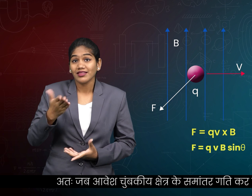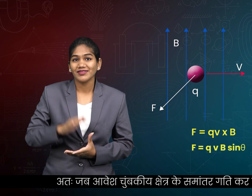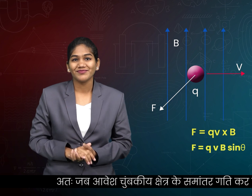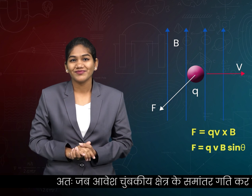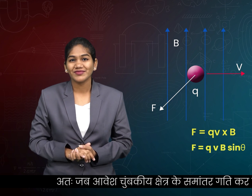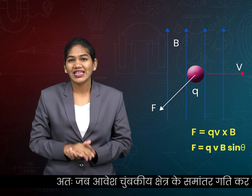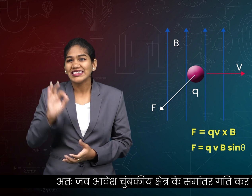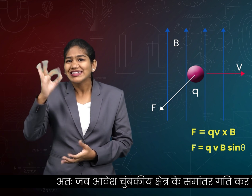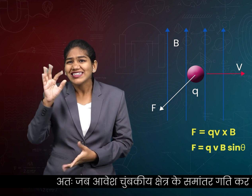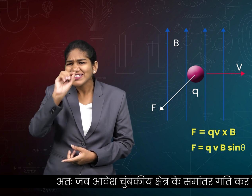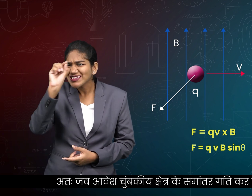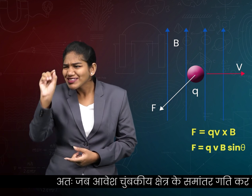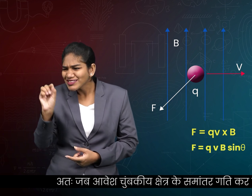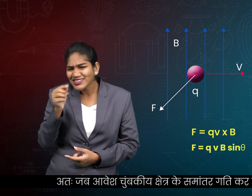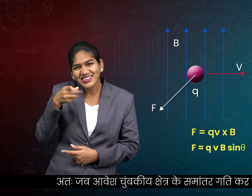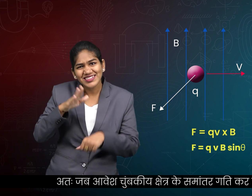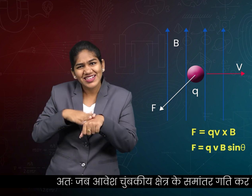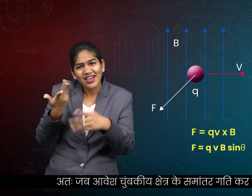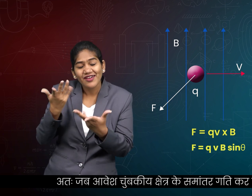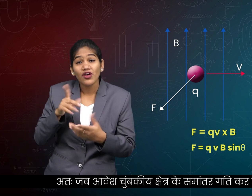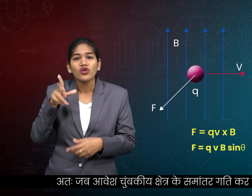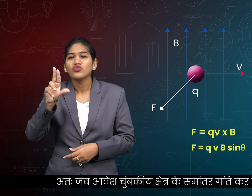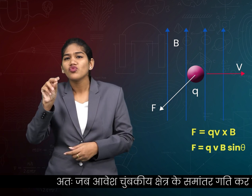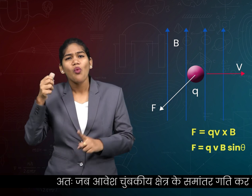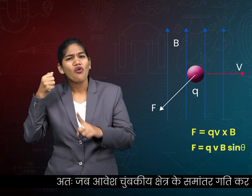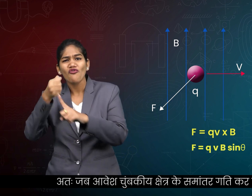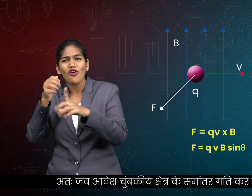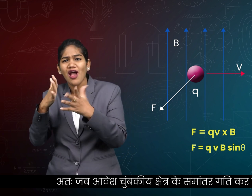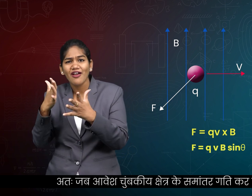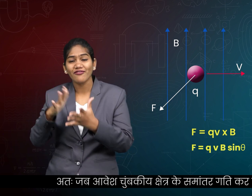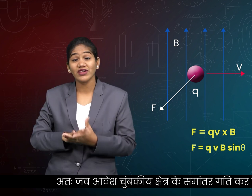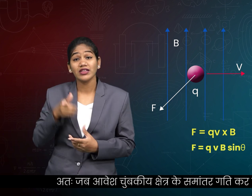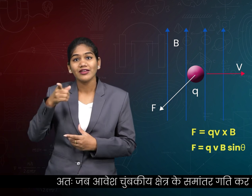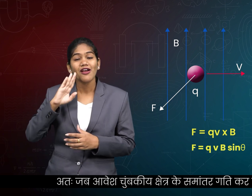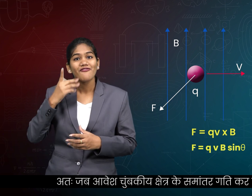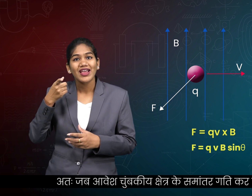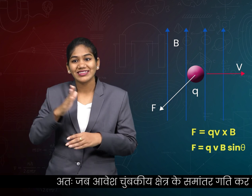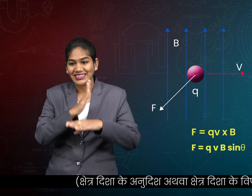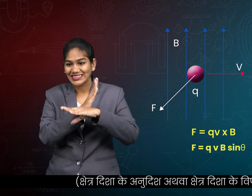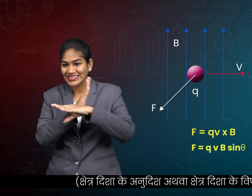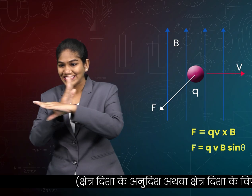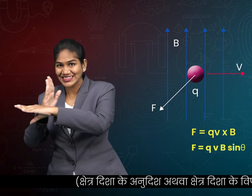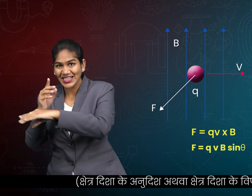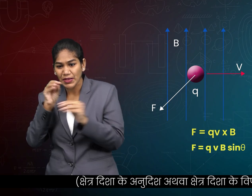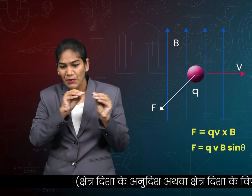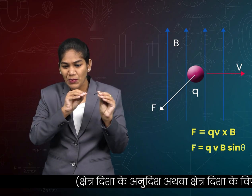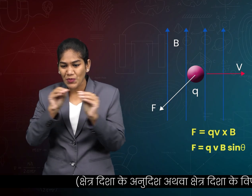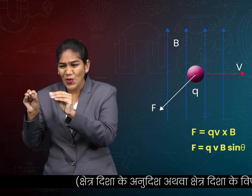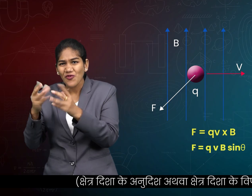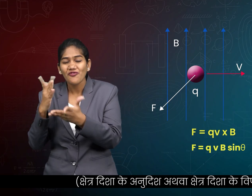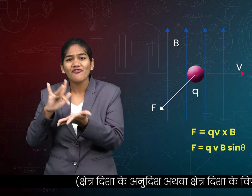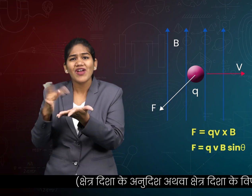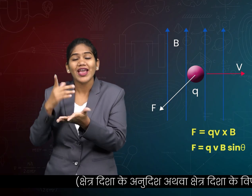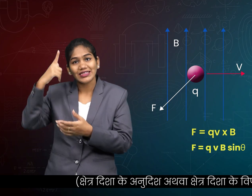अतः जब आवेश चुंबकीय क्षेत्र के समांतर गति कर रहा होता है, क्षेत्र दिशा